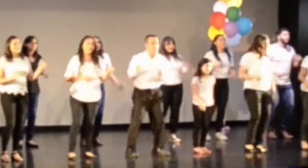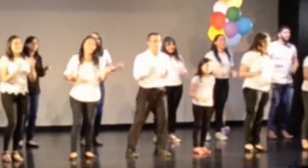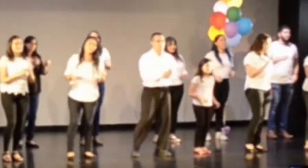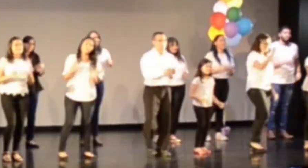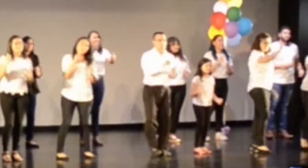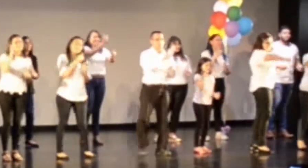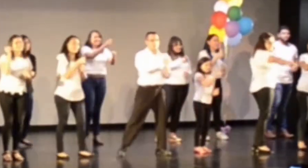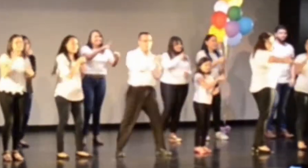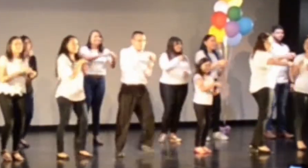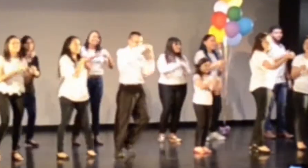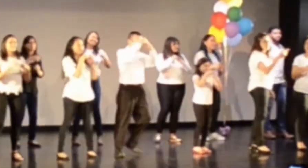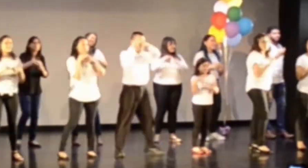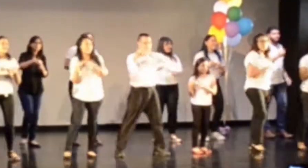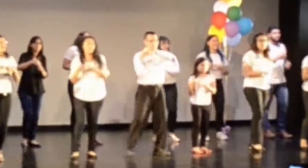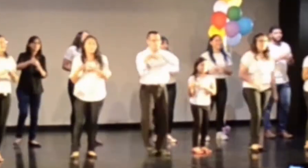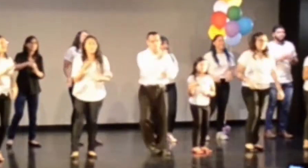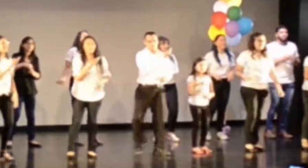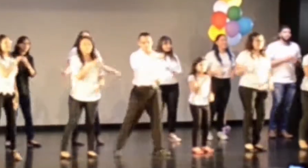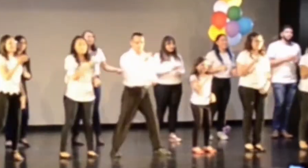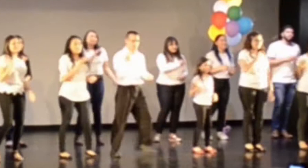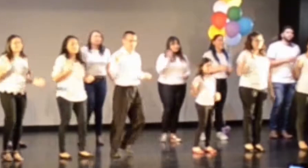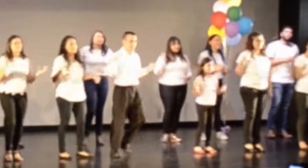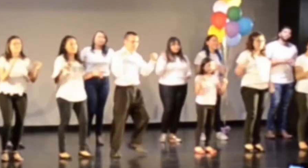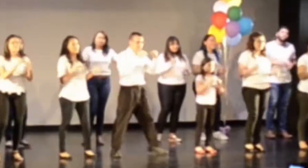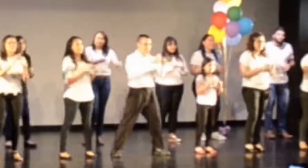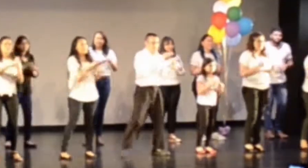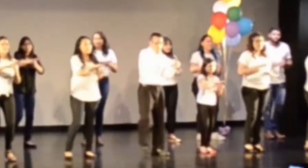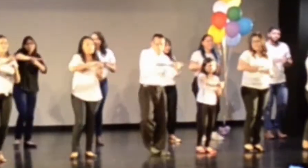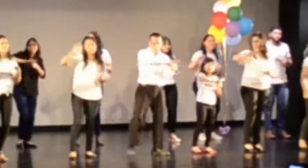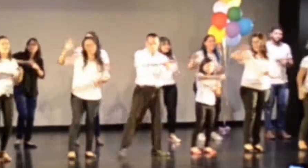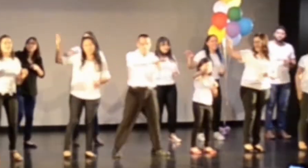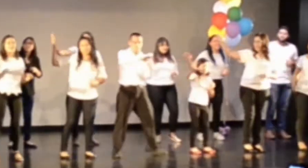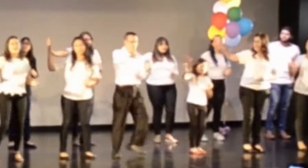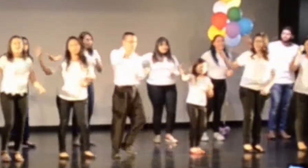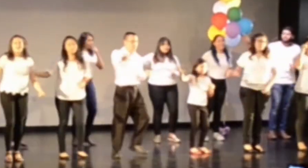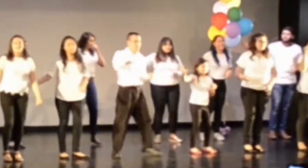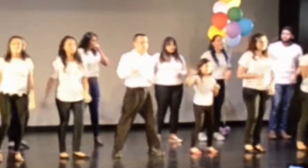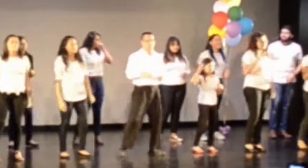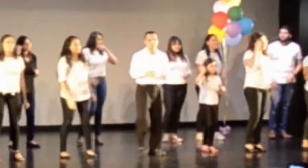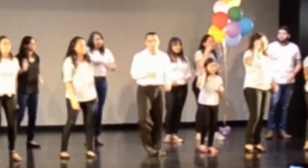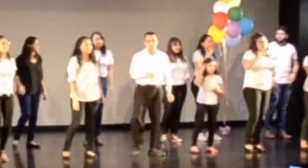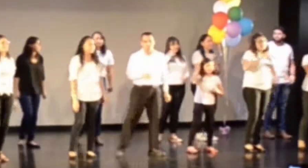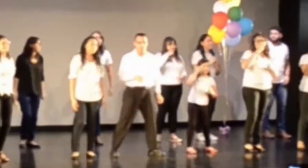lo más especial es nuestra unión total. Recuerdas a los que